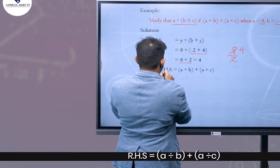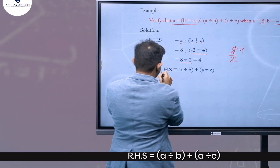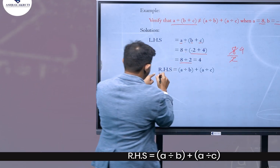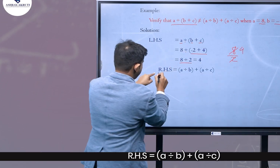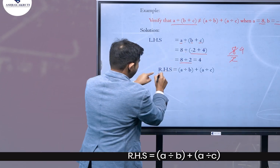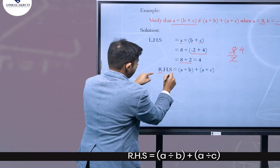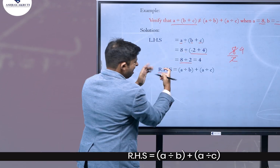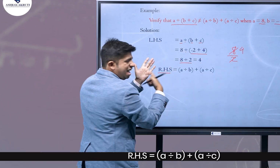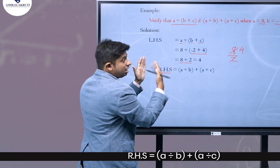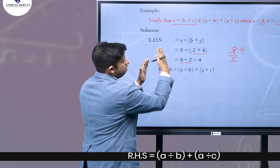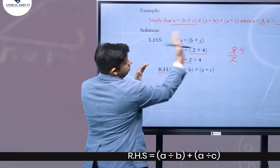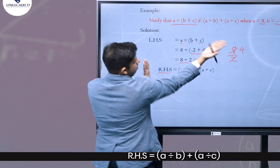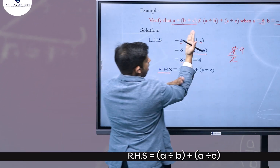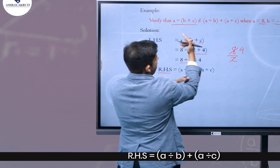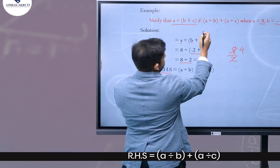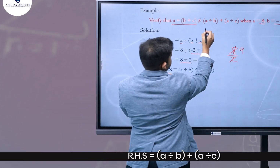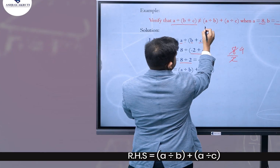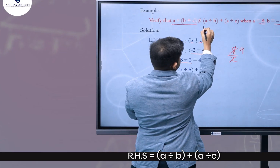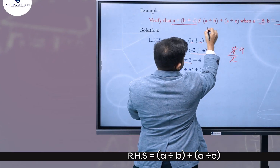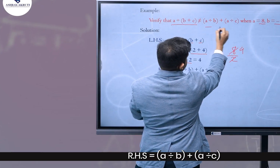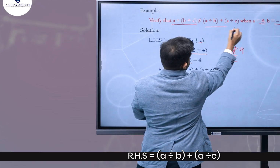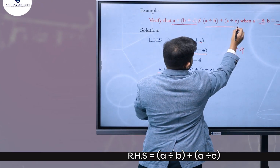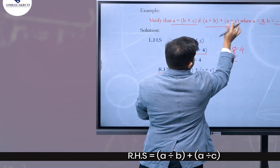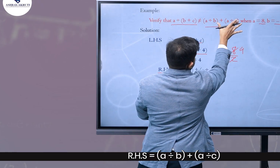RHS A divided by P plus A divided by C